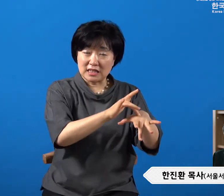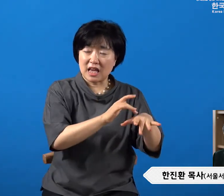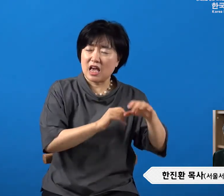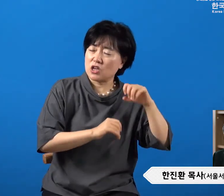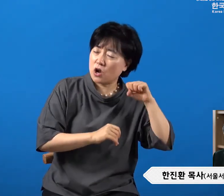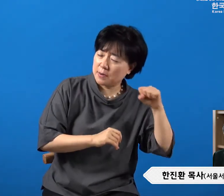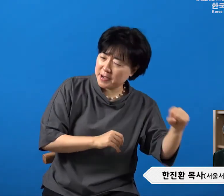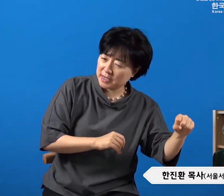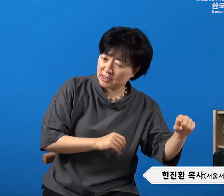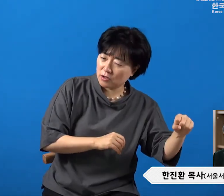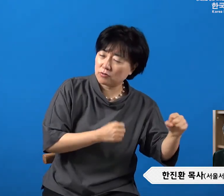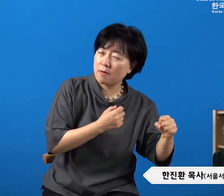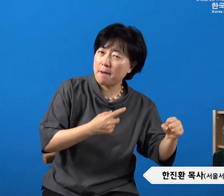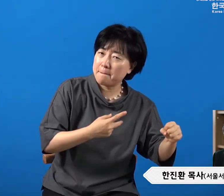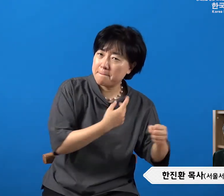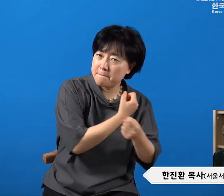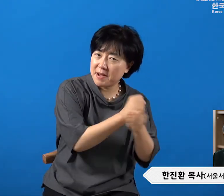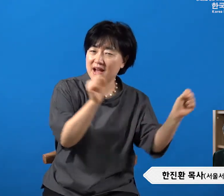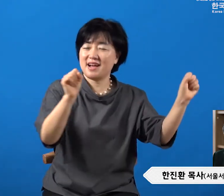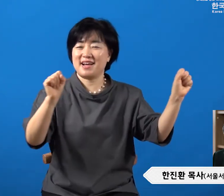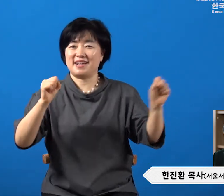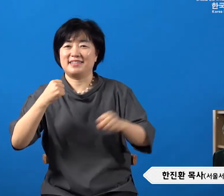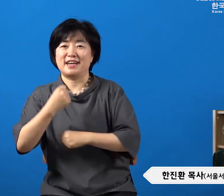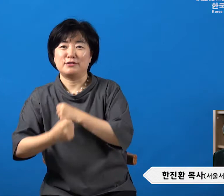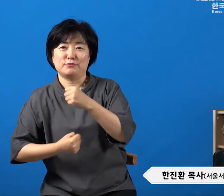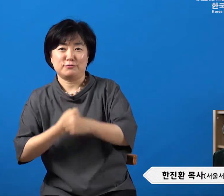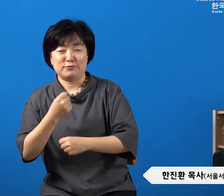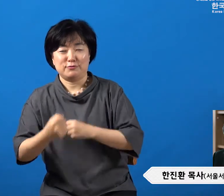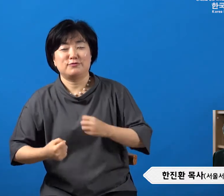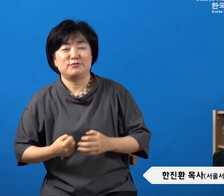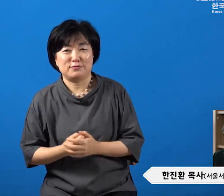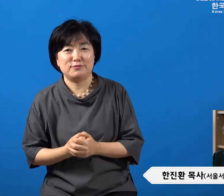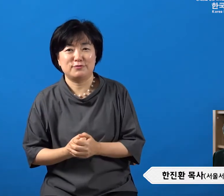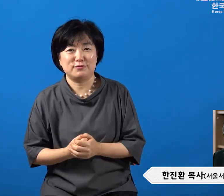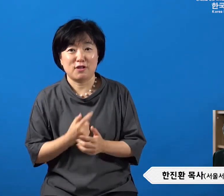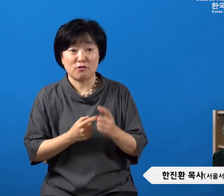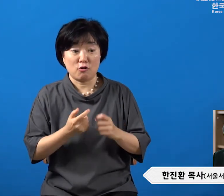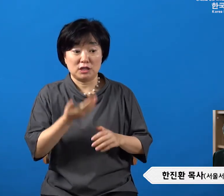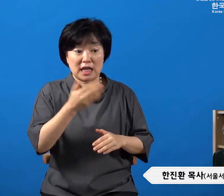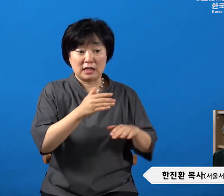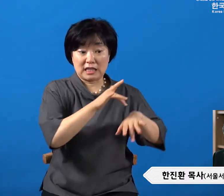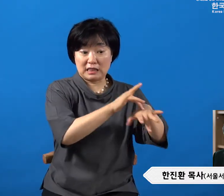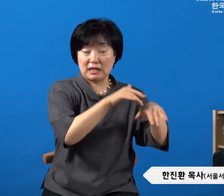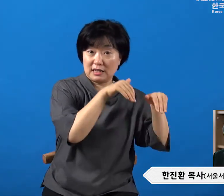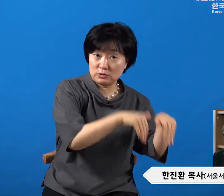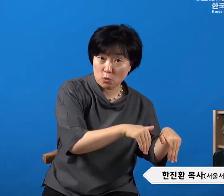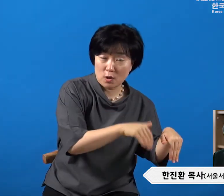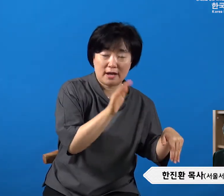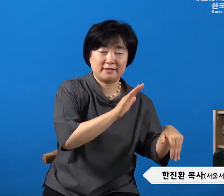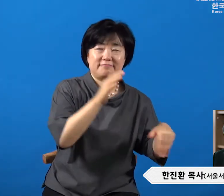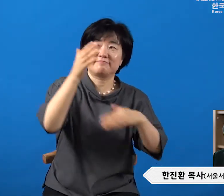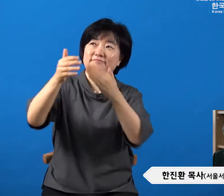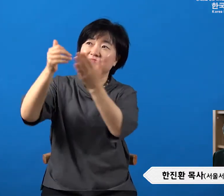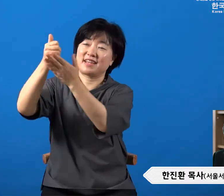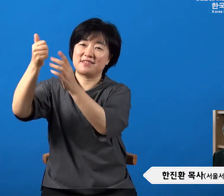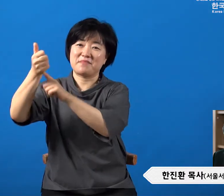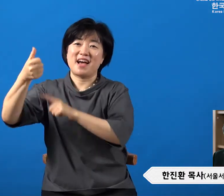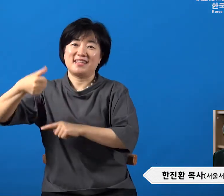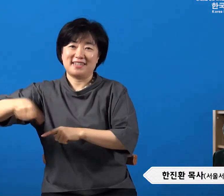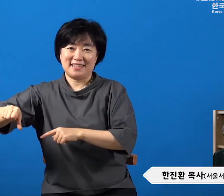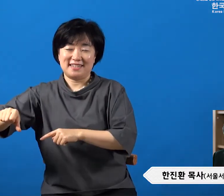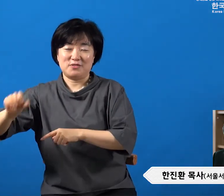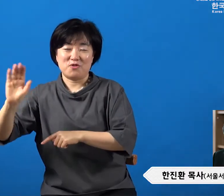사탄의 결박에서도 우리는 자유를 누리게 되었습니다. 그래서 더 이상 종이 아니고 아들이 되게 해